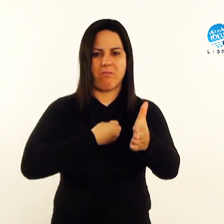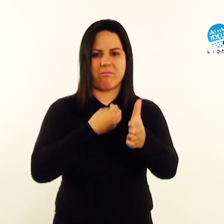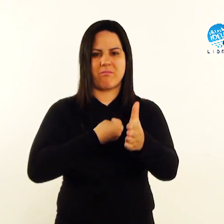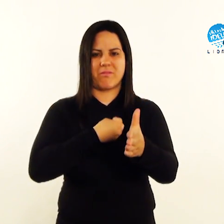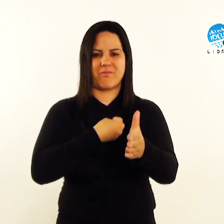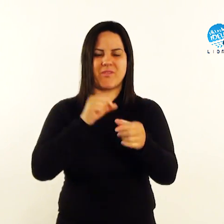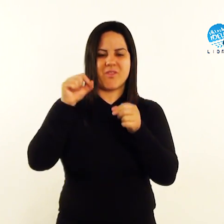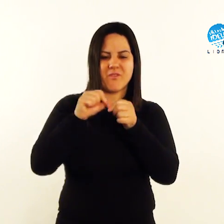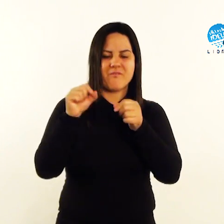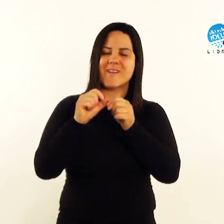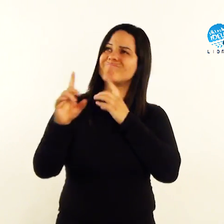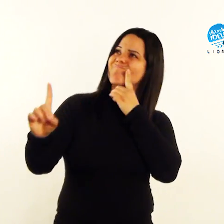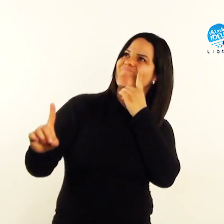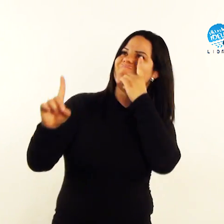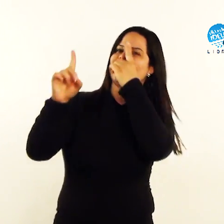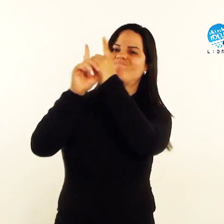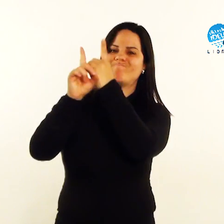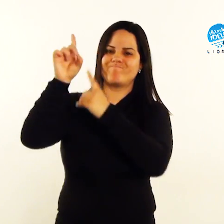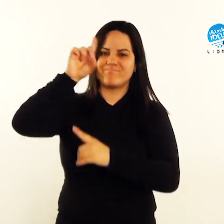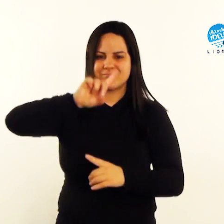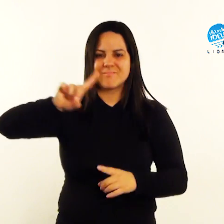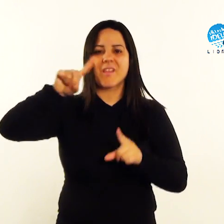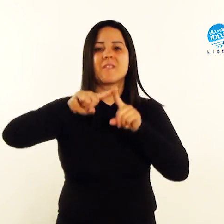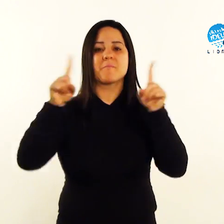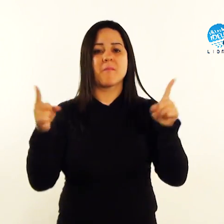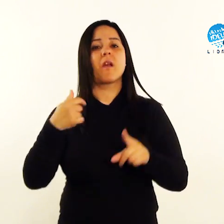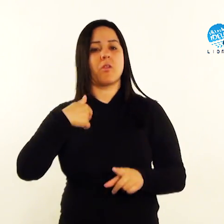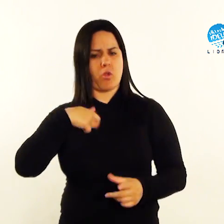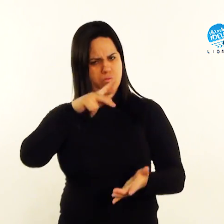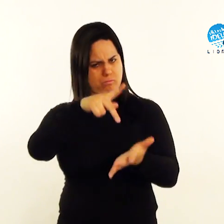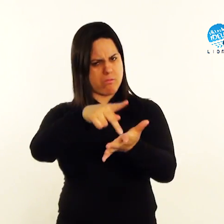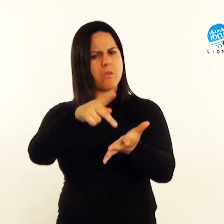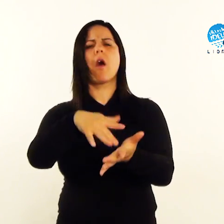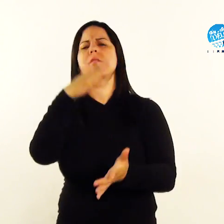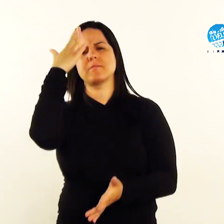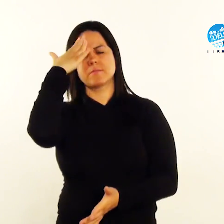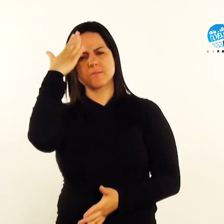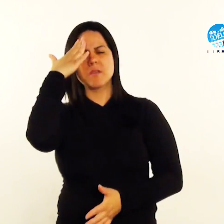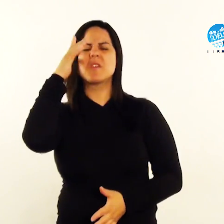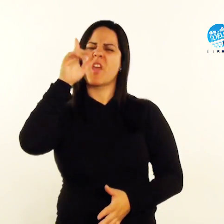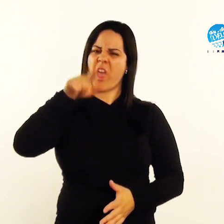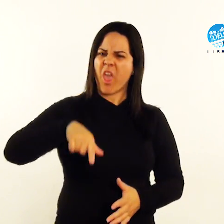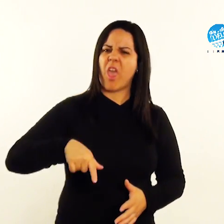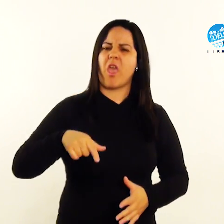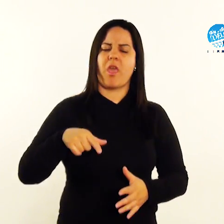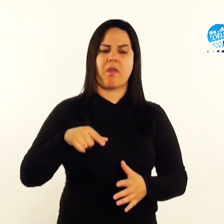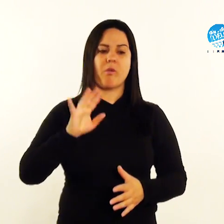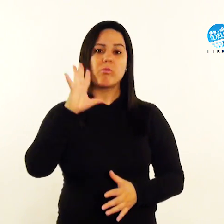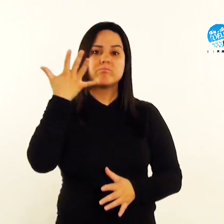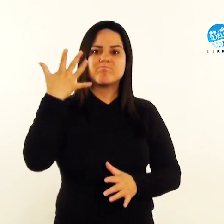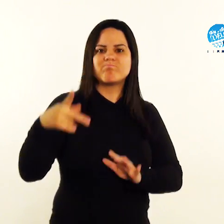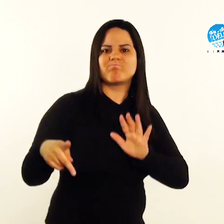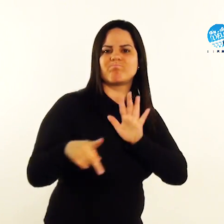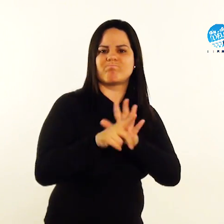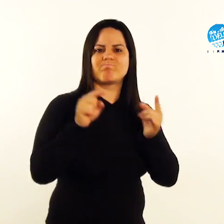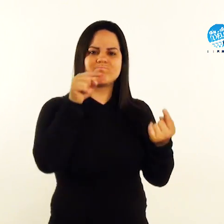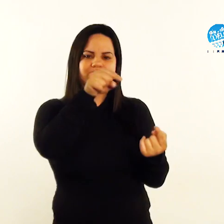levaram a buscar a face de Deus. Mas uma coisa eu sei, algo de Deus estava acontecendo no coração